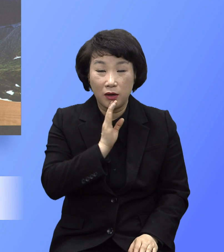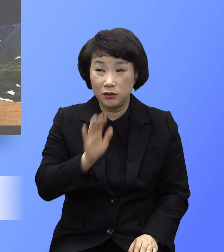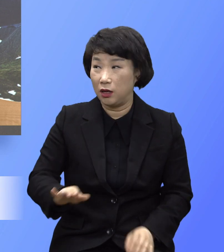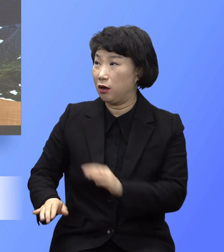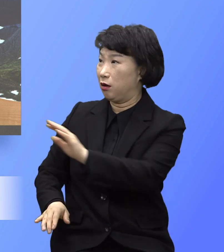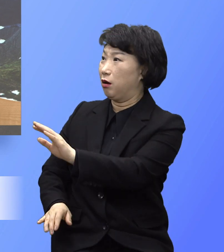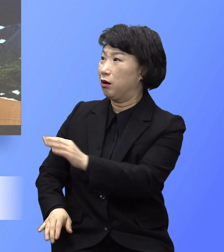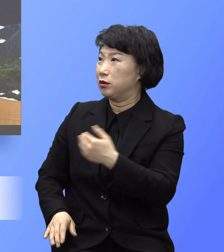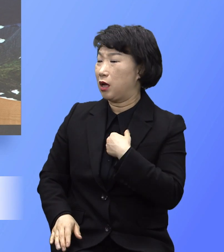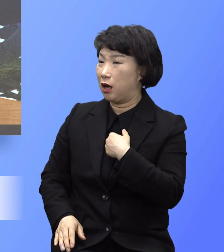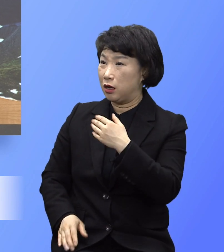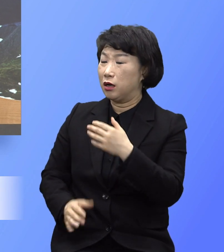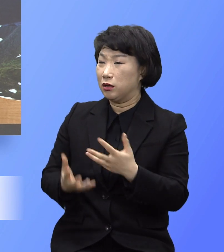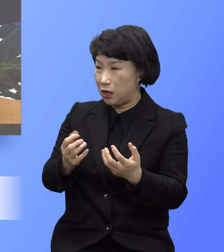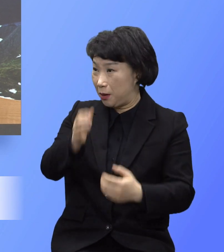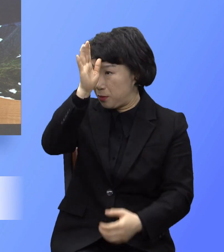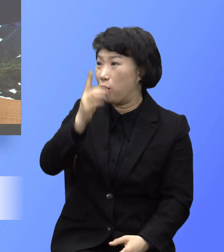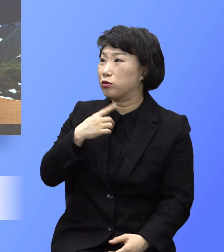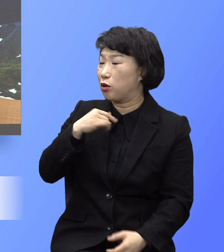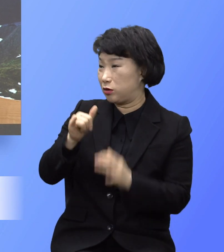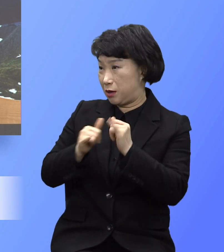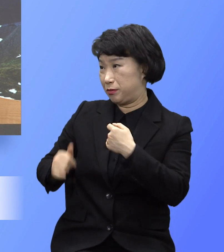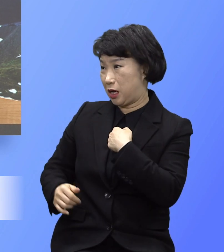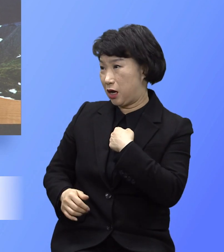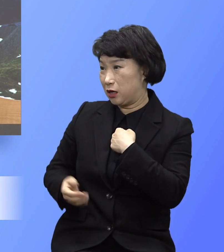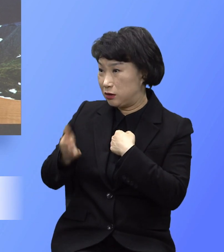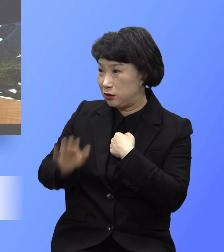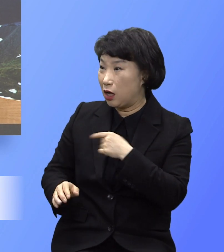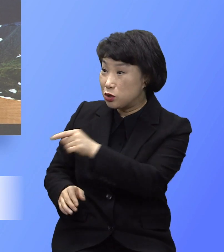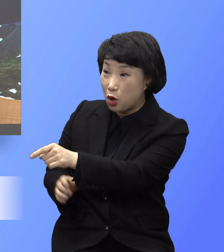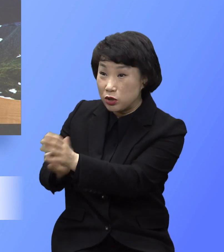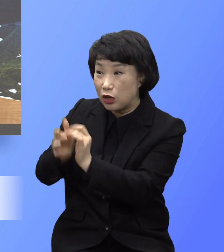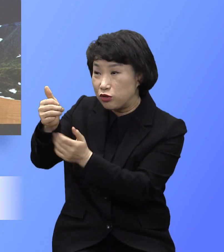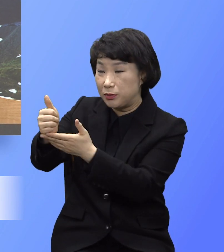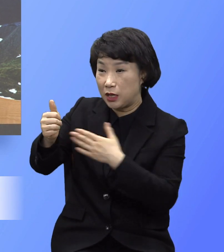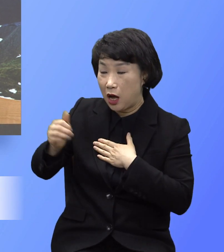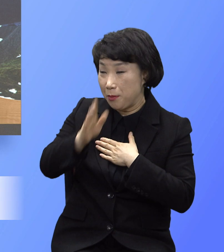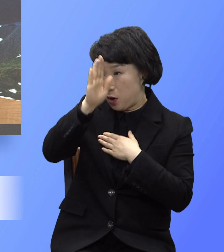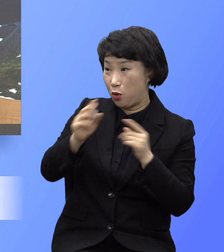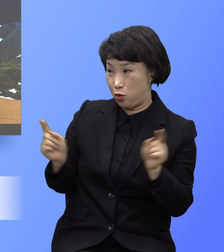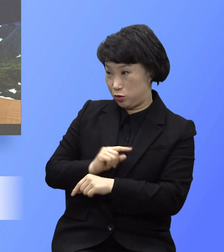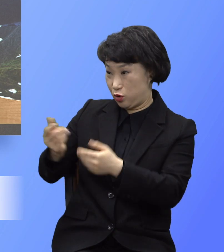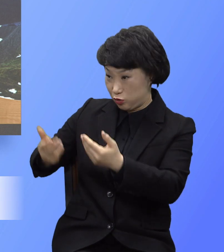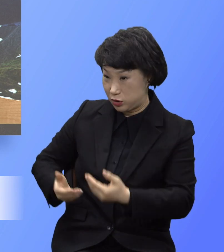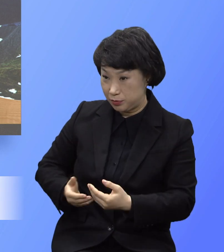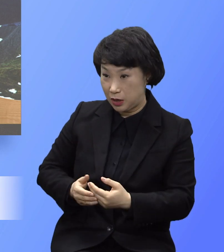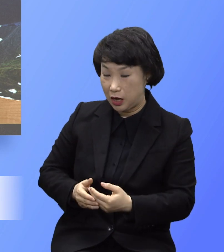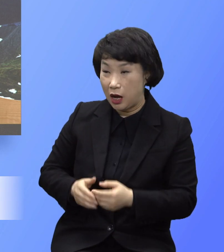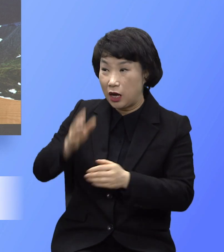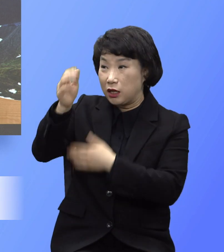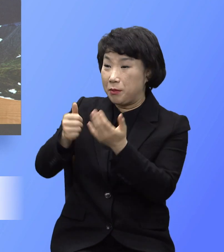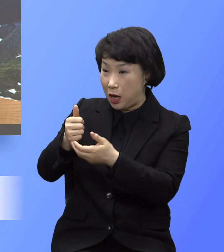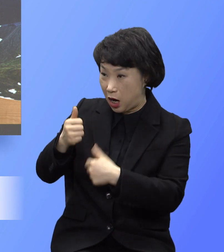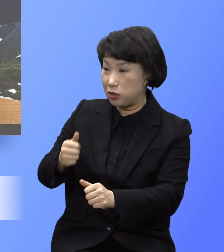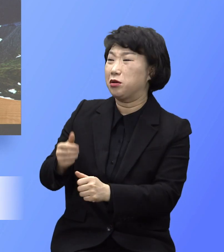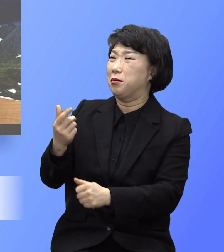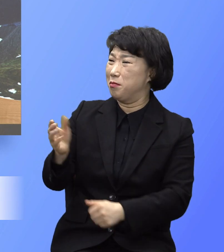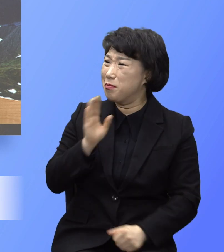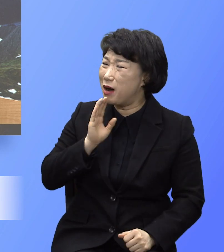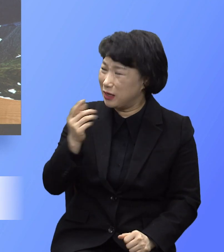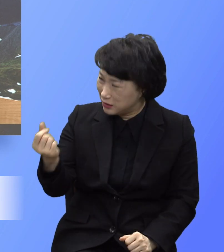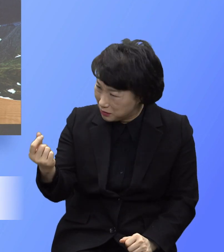저 나병 환자입니다. 응? 그런데 저 예수가 나 고쳤습니다. 하나님의 아들이